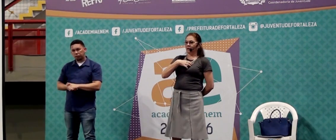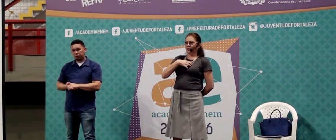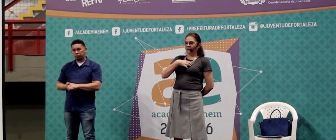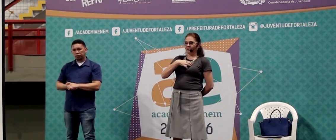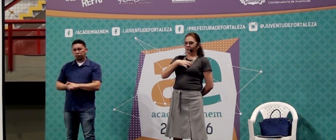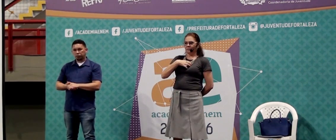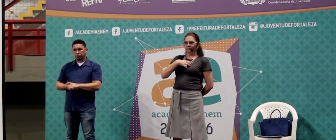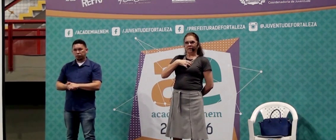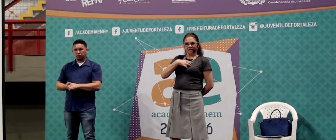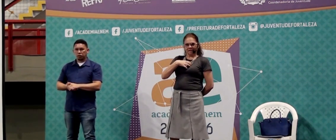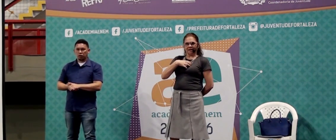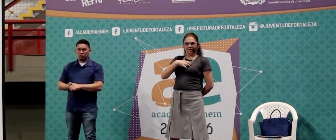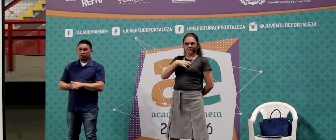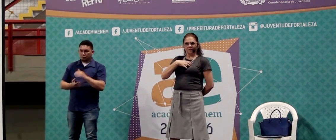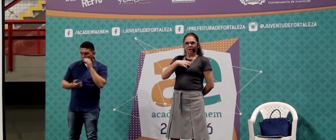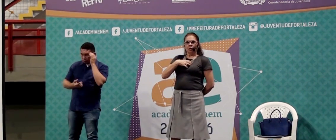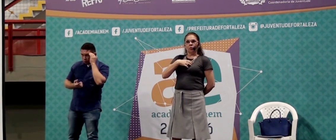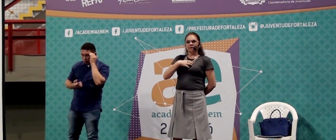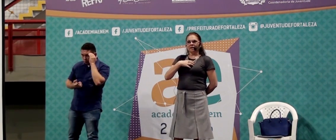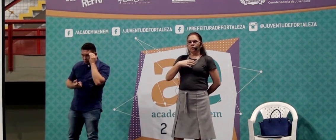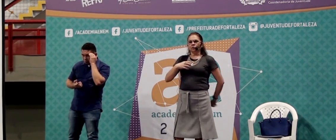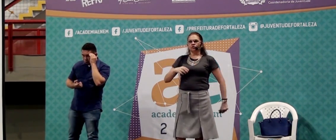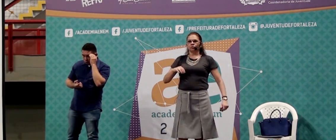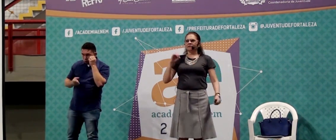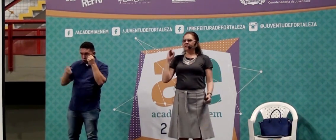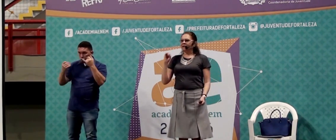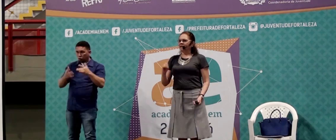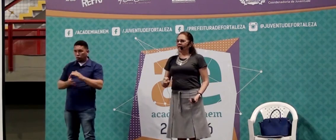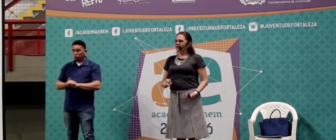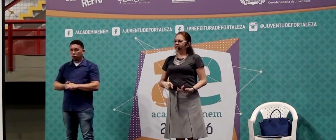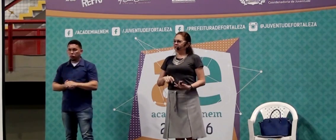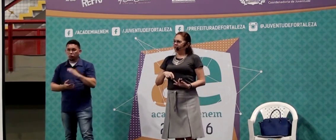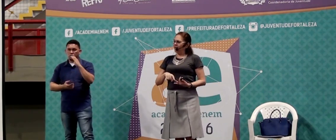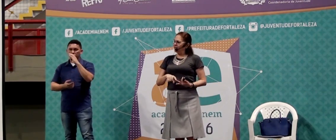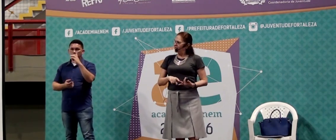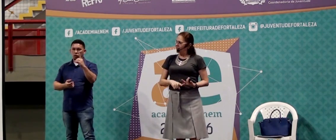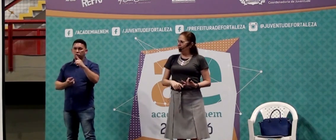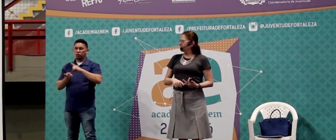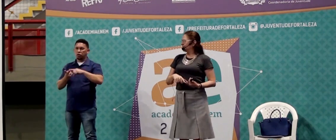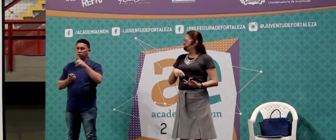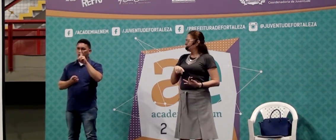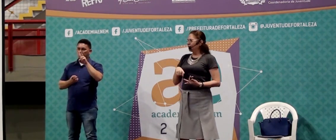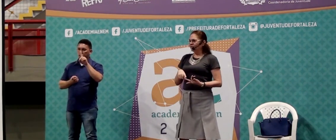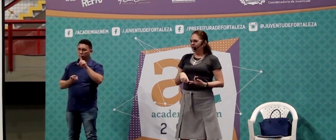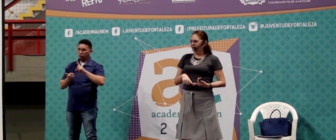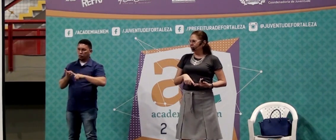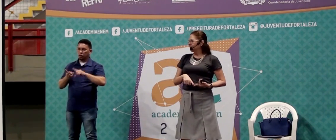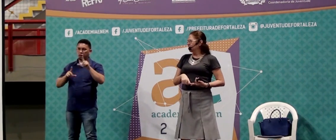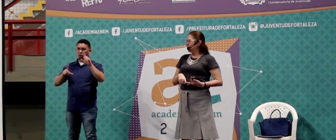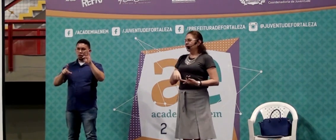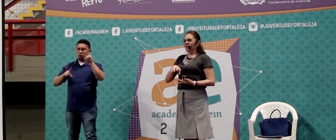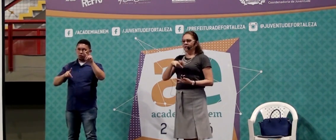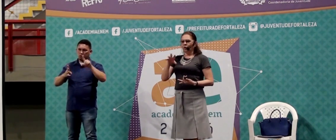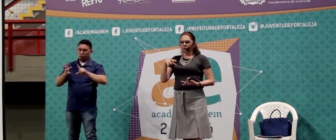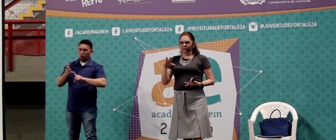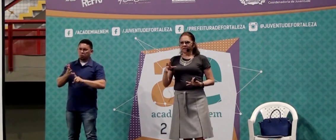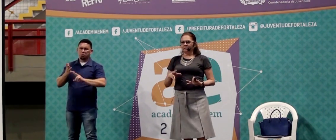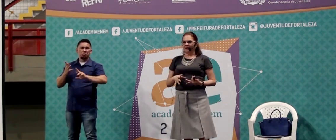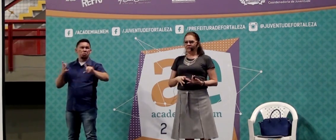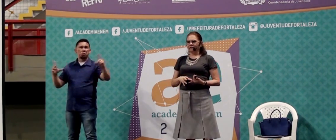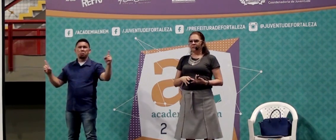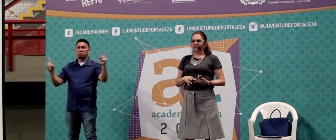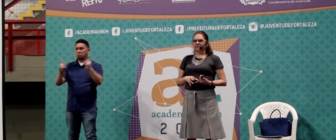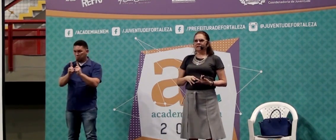minha, da Gorete. Entenderam? Quando eu uso CDs, DVDs, TVs e